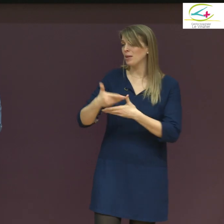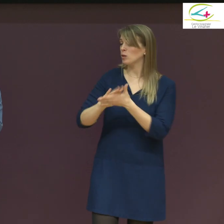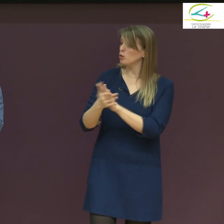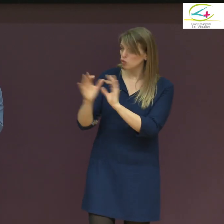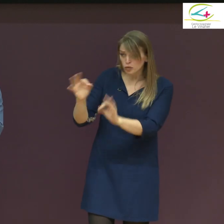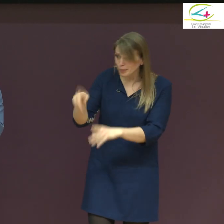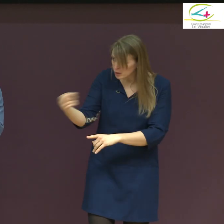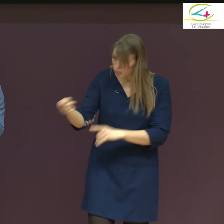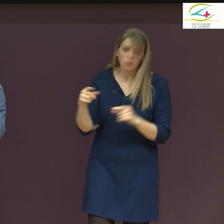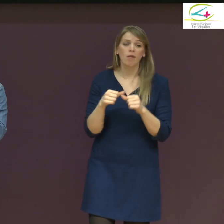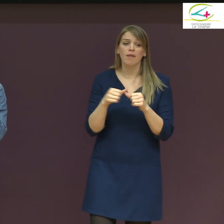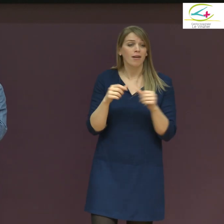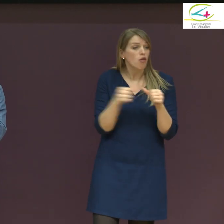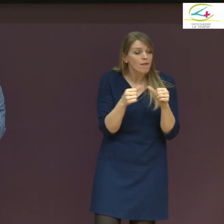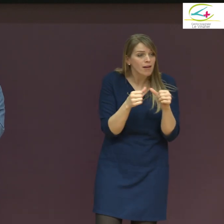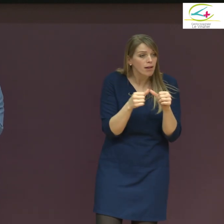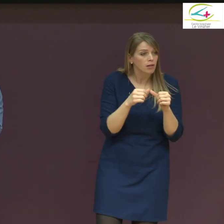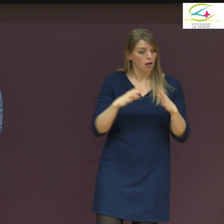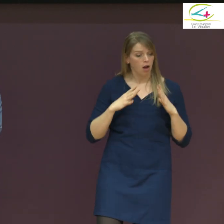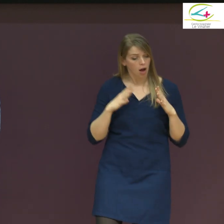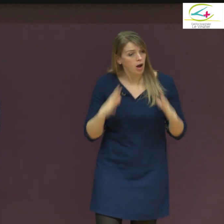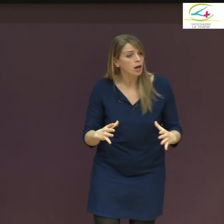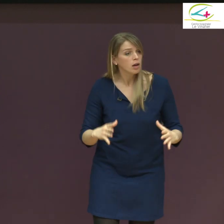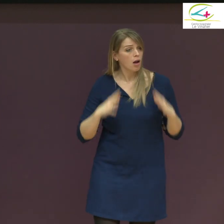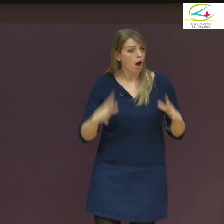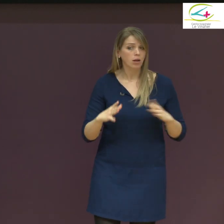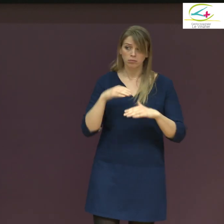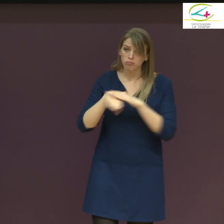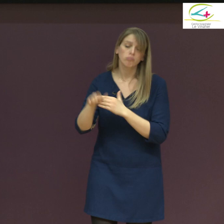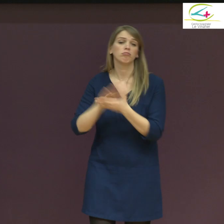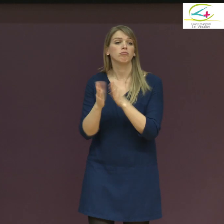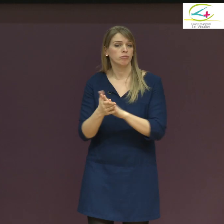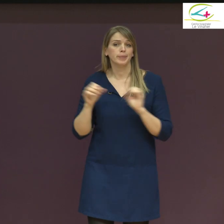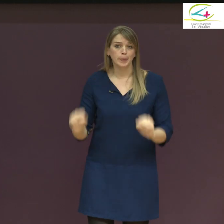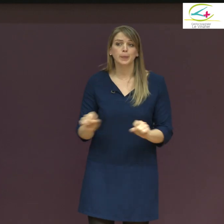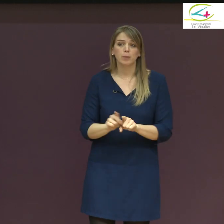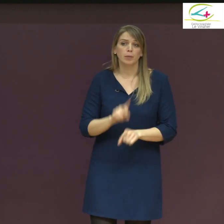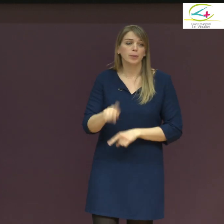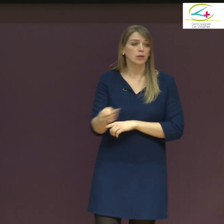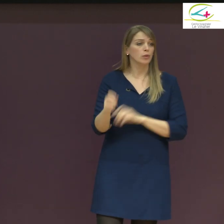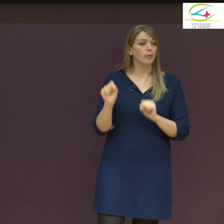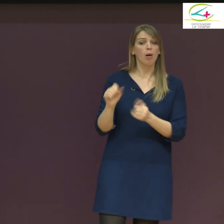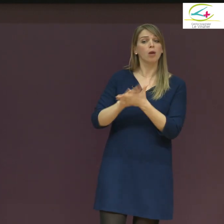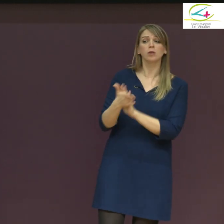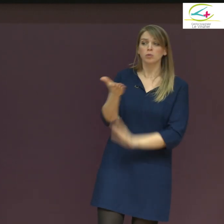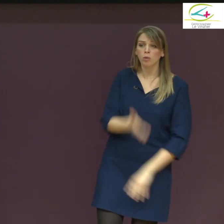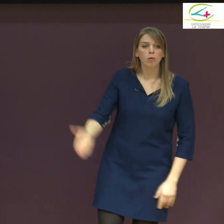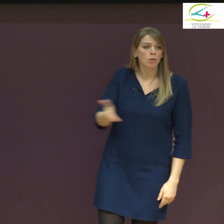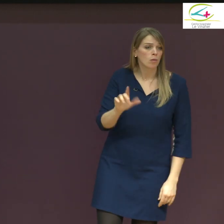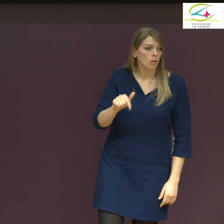évidemment, c'est s'engager. Hein, s'engager, ça peut être sous forme associative. Évidemment que les associations